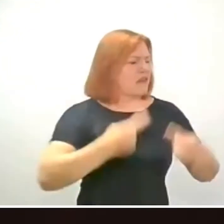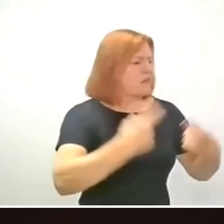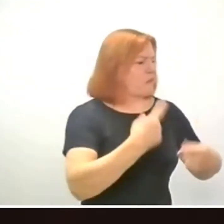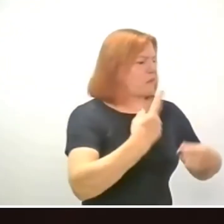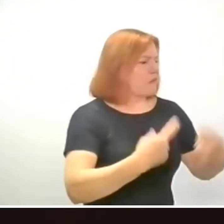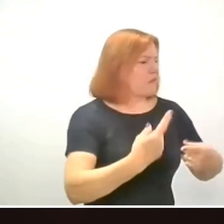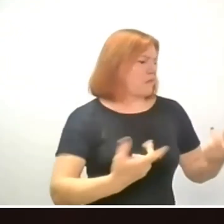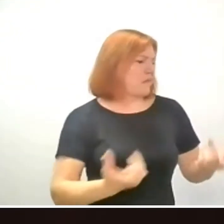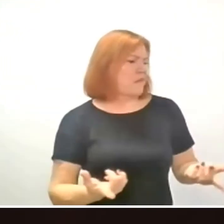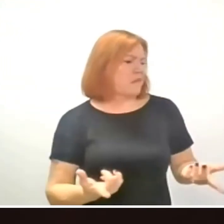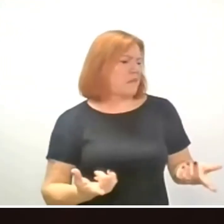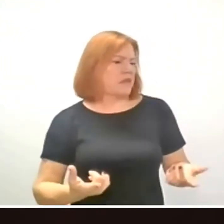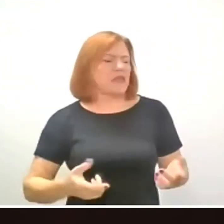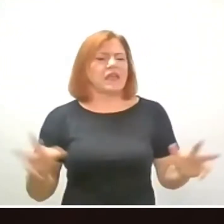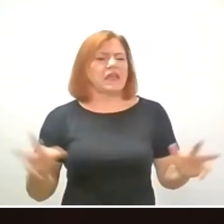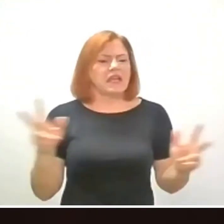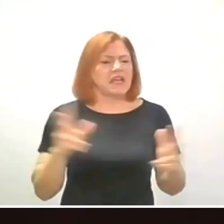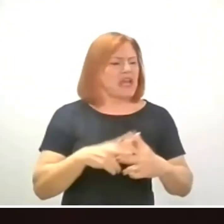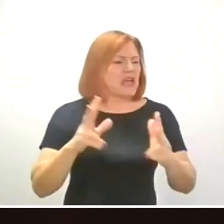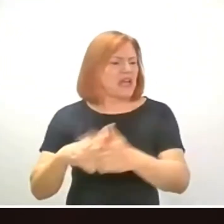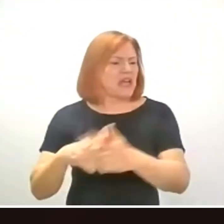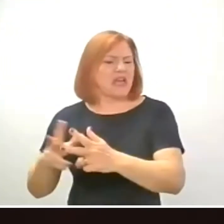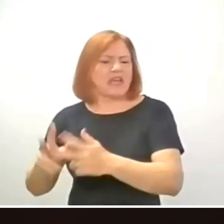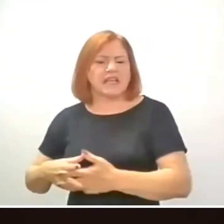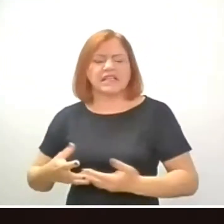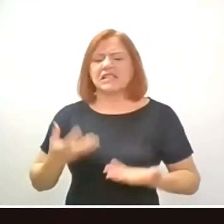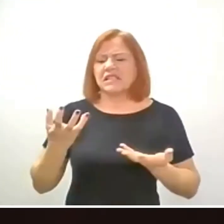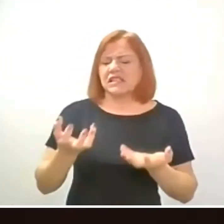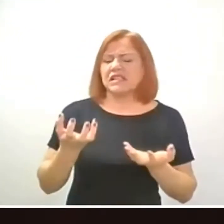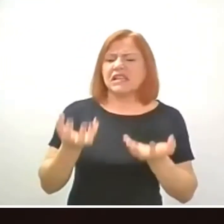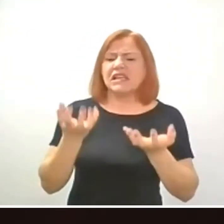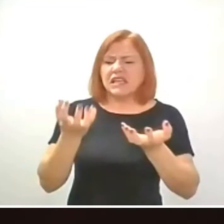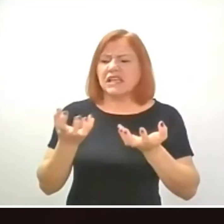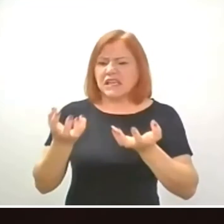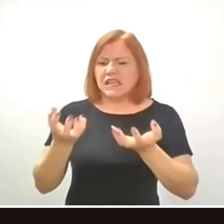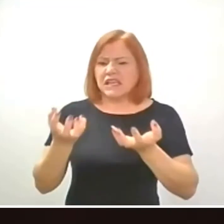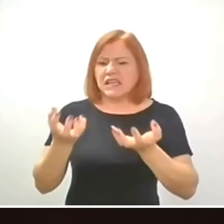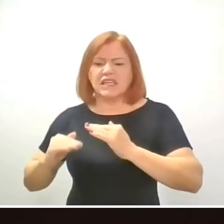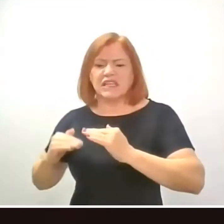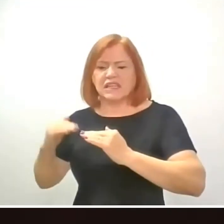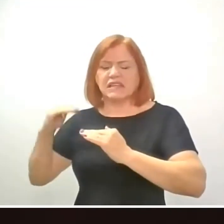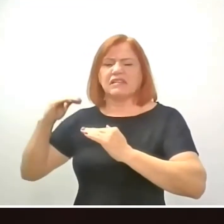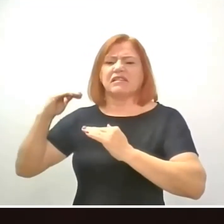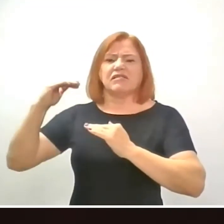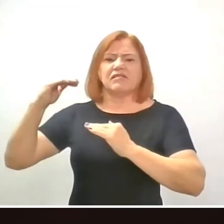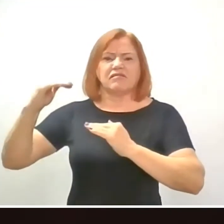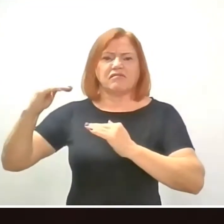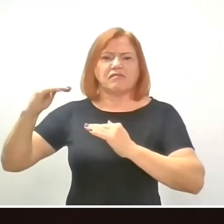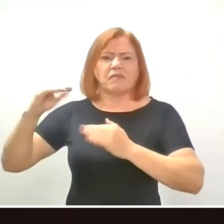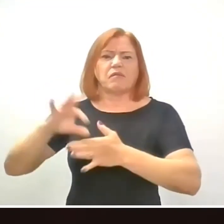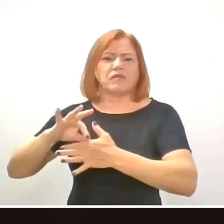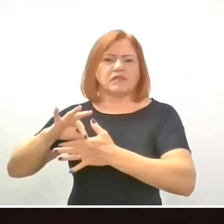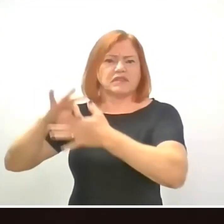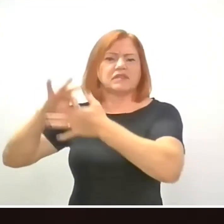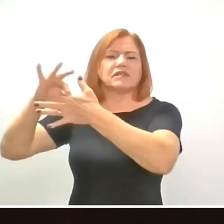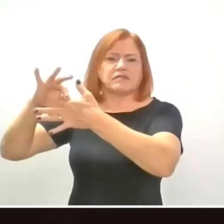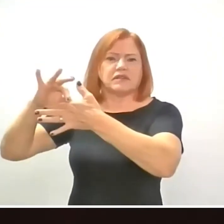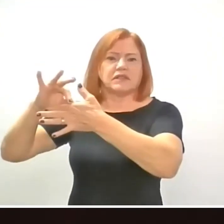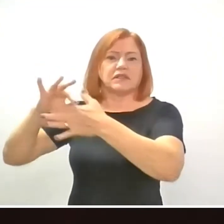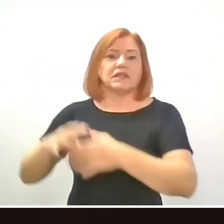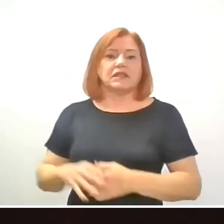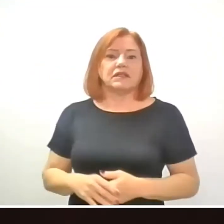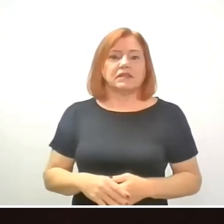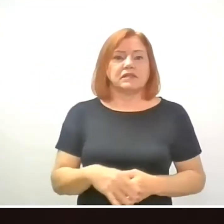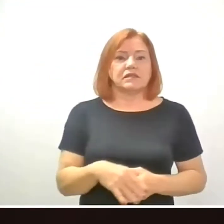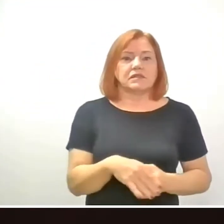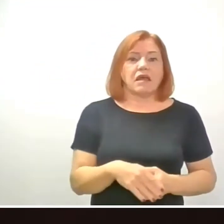Constantinopla, disputando com o bispo de Roma, de Alexandria e também de Antioquia, mas prevaleceu o